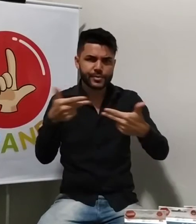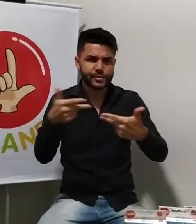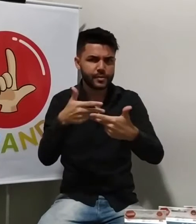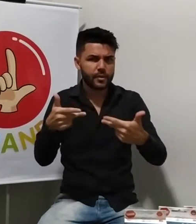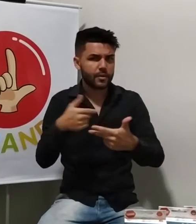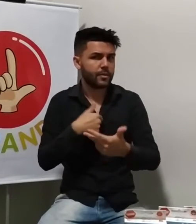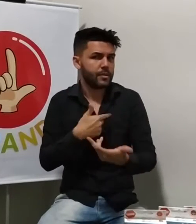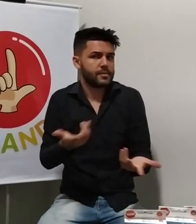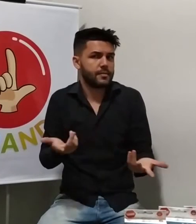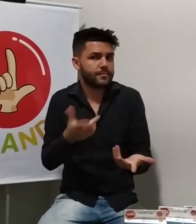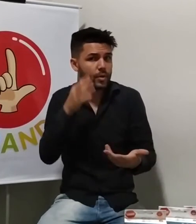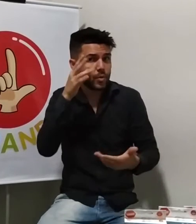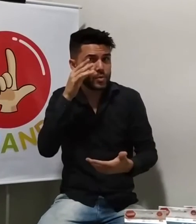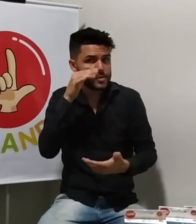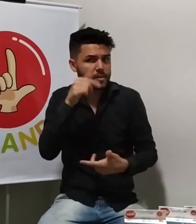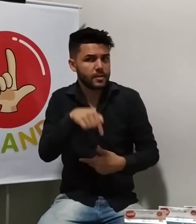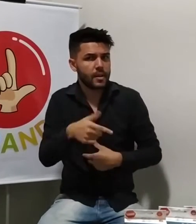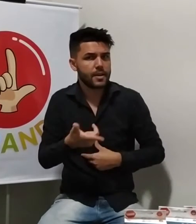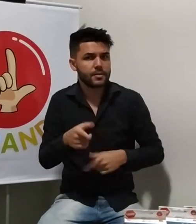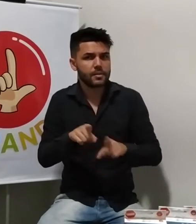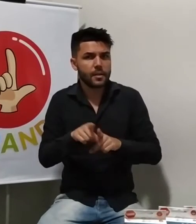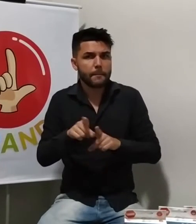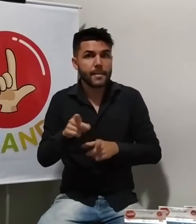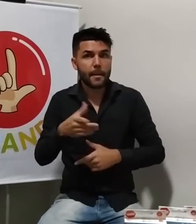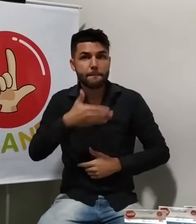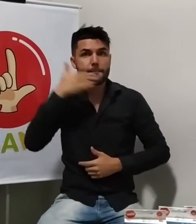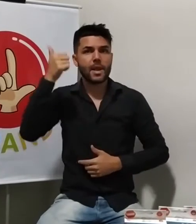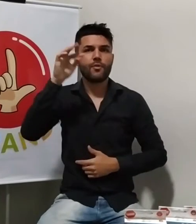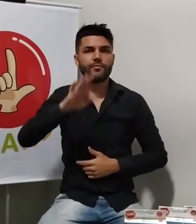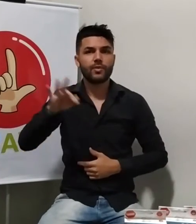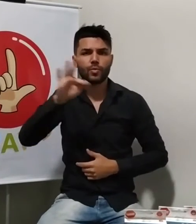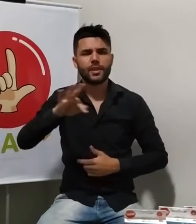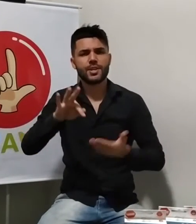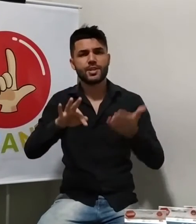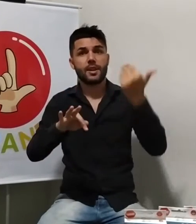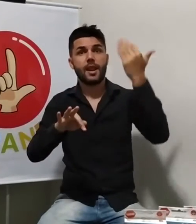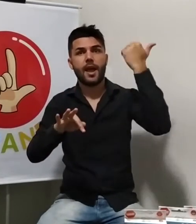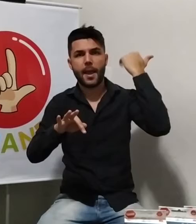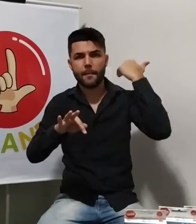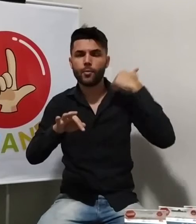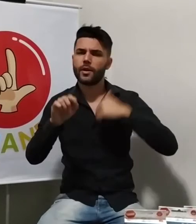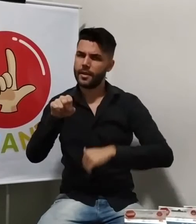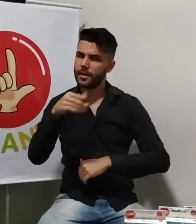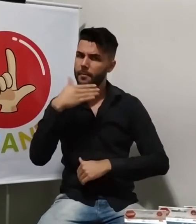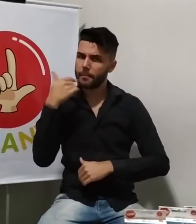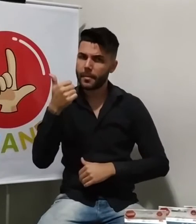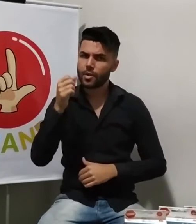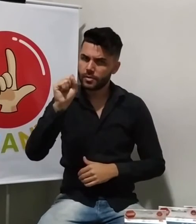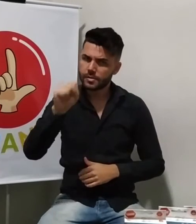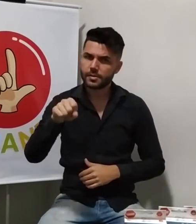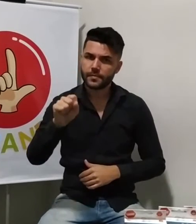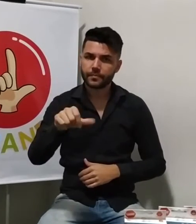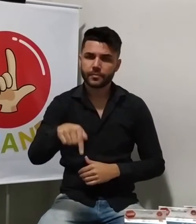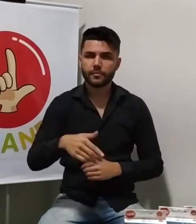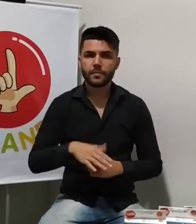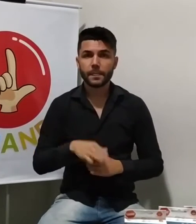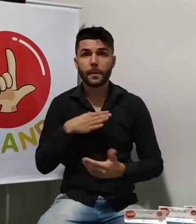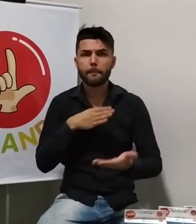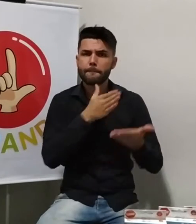tem que ir pra praia, né, cara? Tinha que ir pro Rio. E aí eu fui morar em Copacabana. Cheguei com 17 anos, então, lá no Rio.